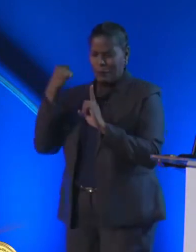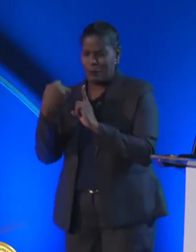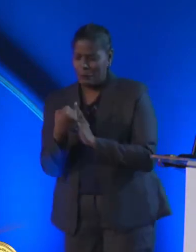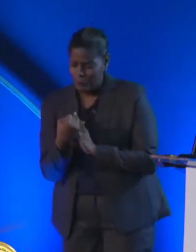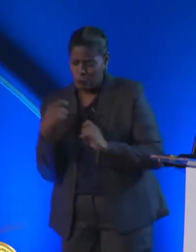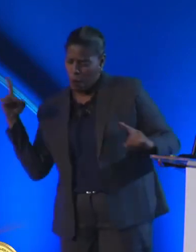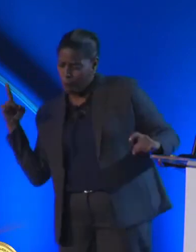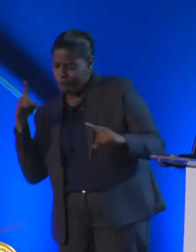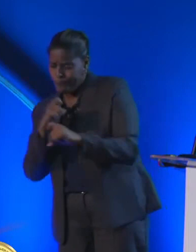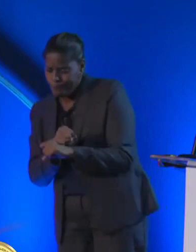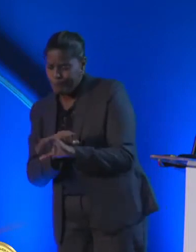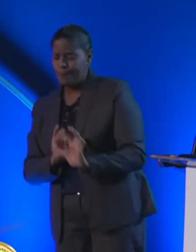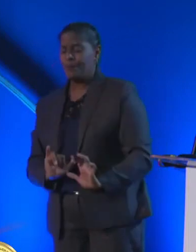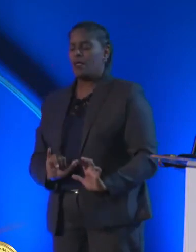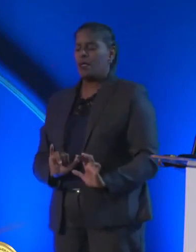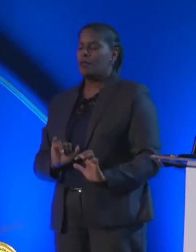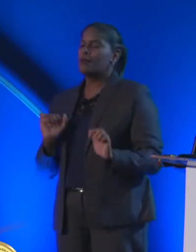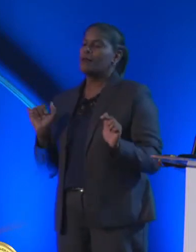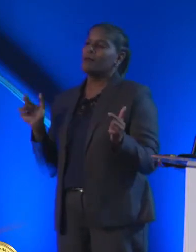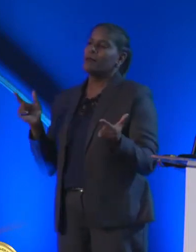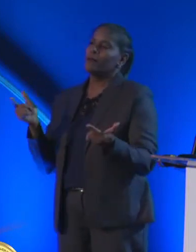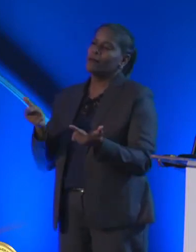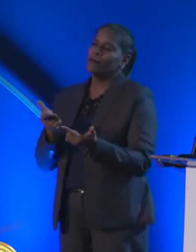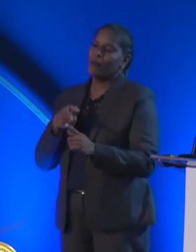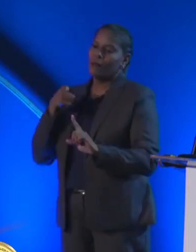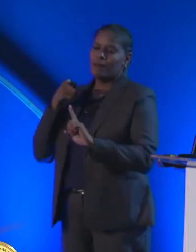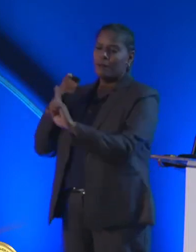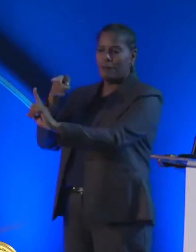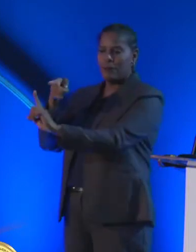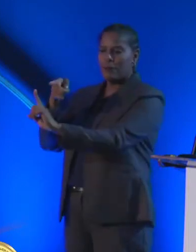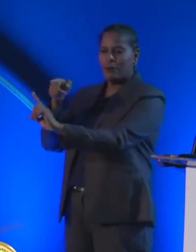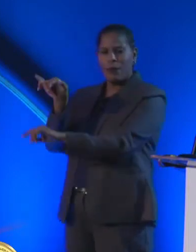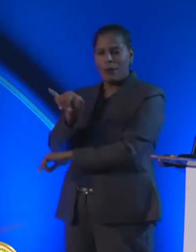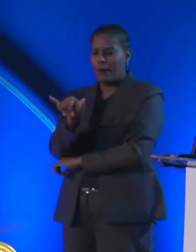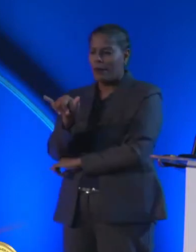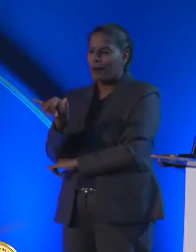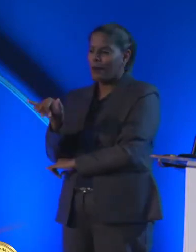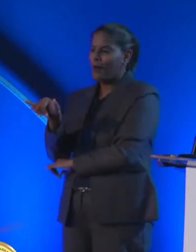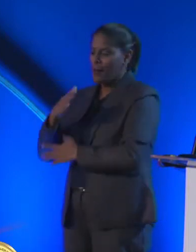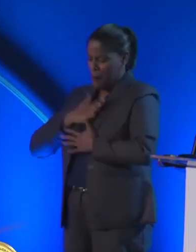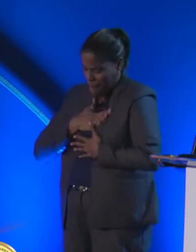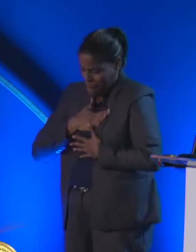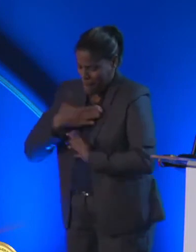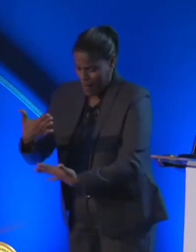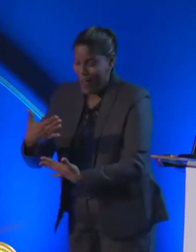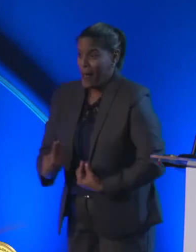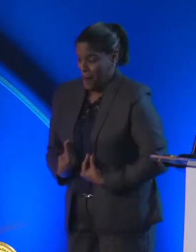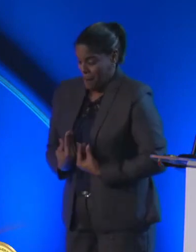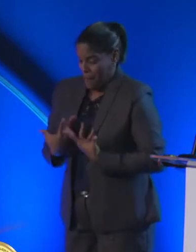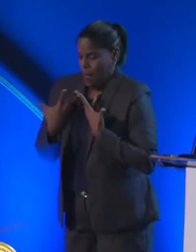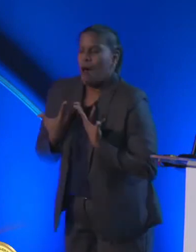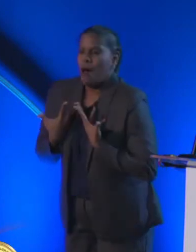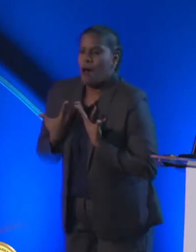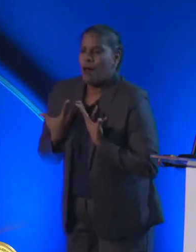complicadas Pero todas tienen un punto en común la entrega la pasión